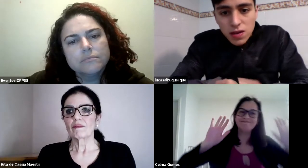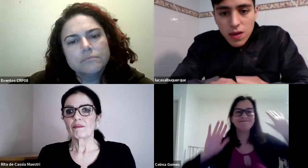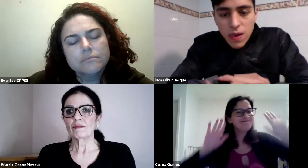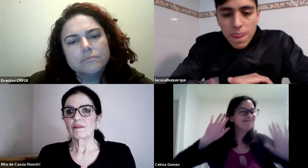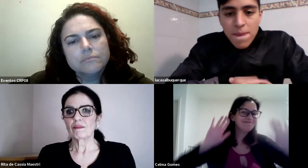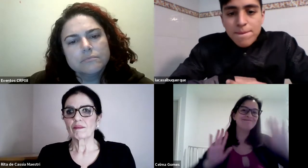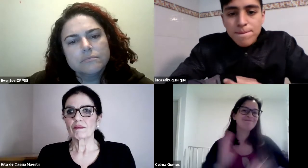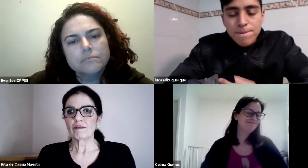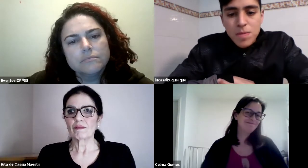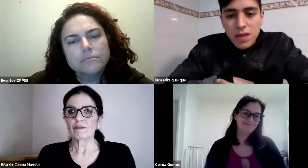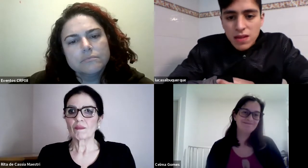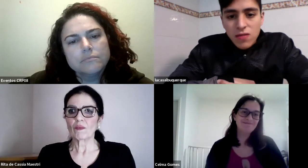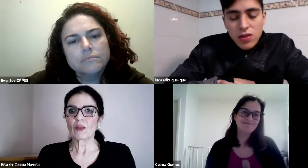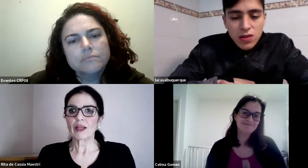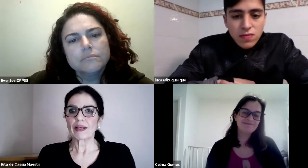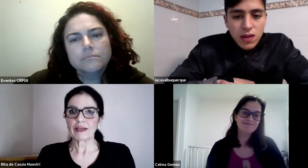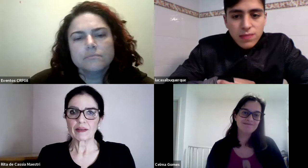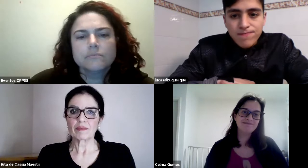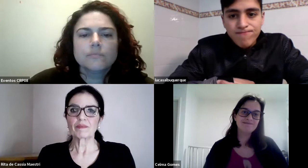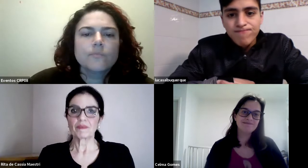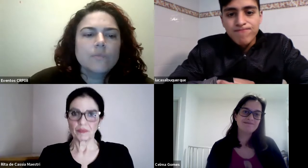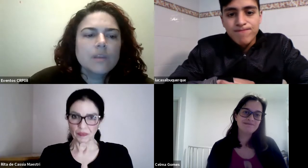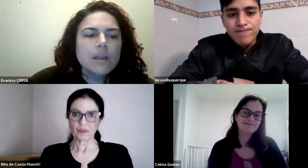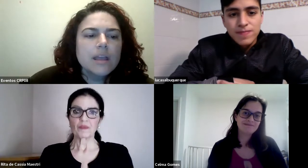espaços. Então, a gente não tem.